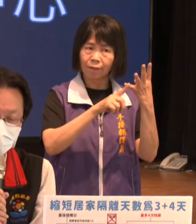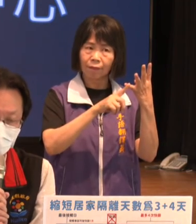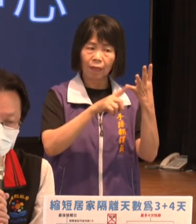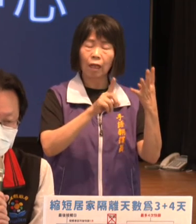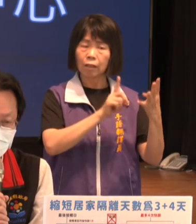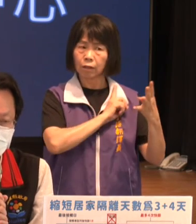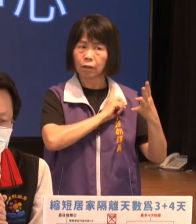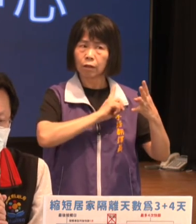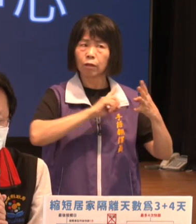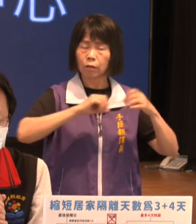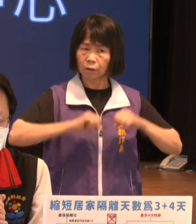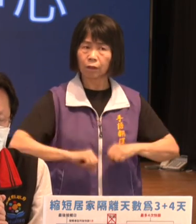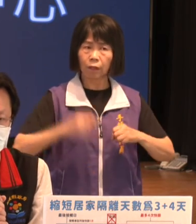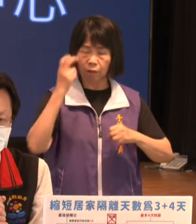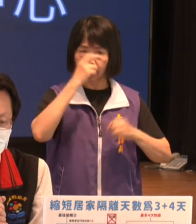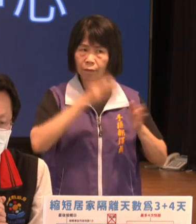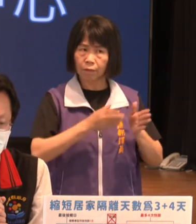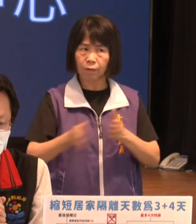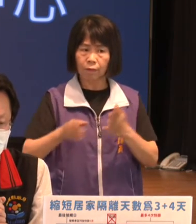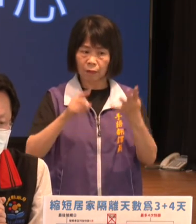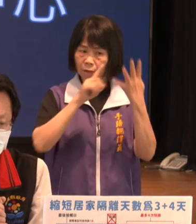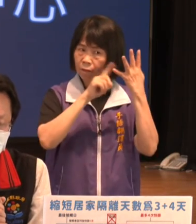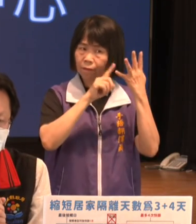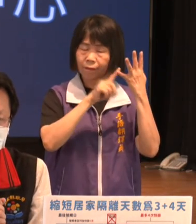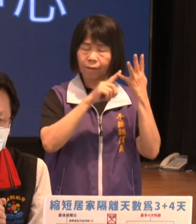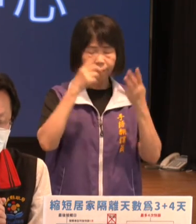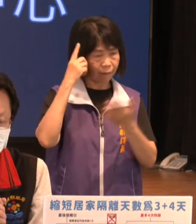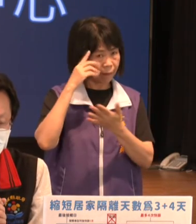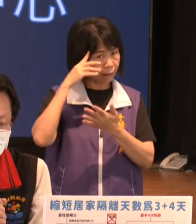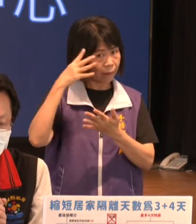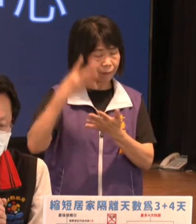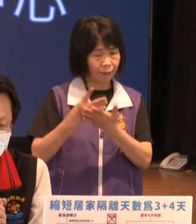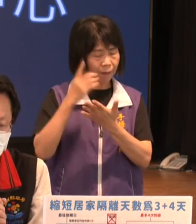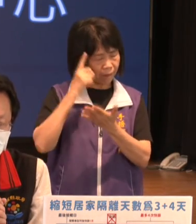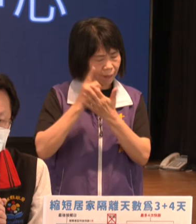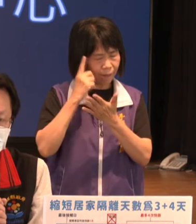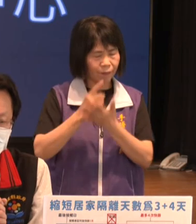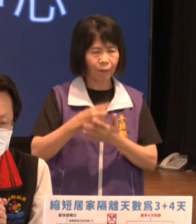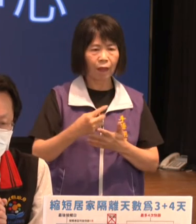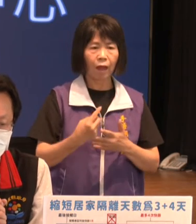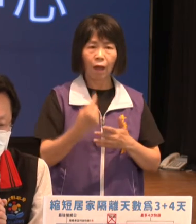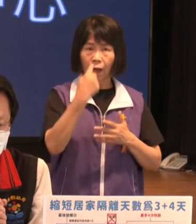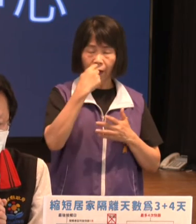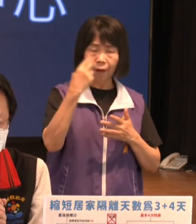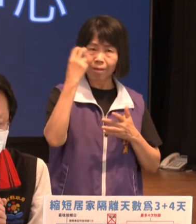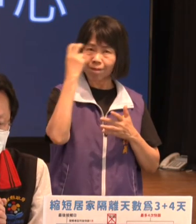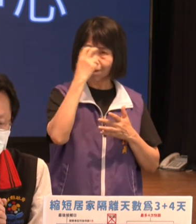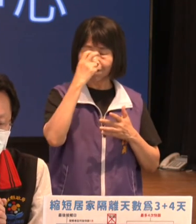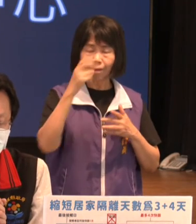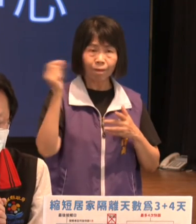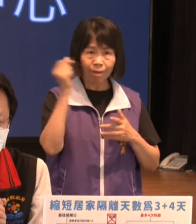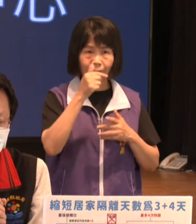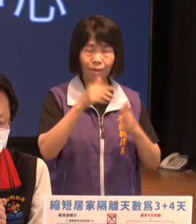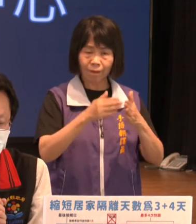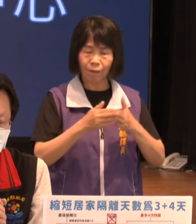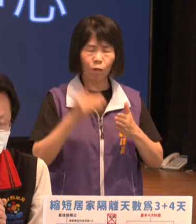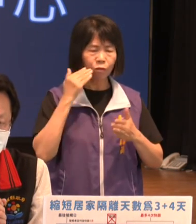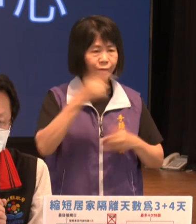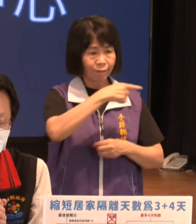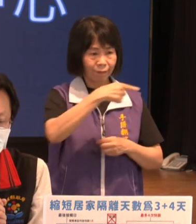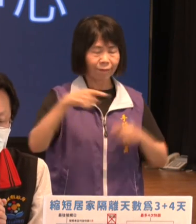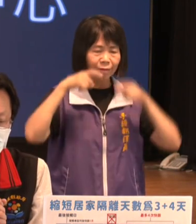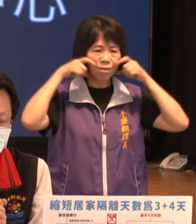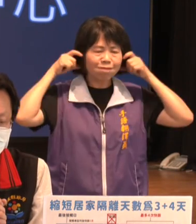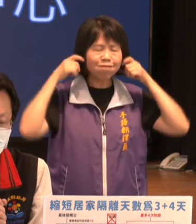健康管理。那这4天自主健康管理每一天都要做一次快筛，阴性之后呢你才可以佩戴口罩外